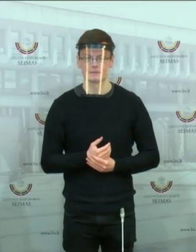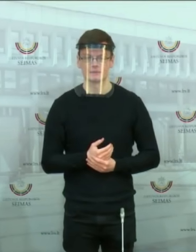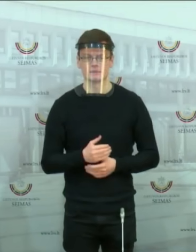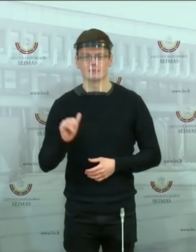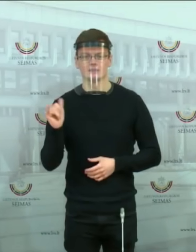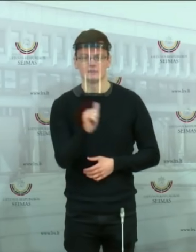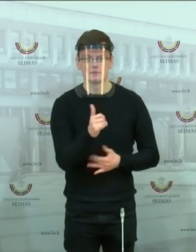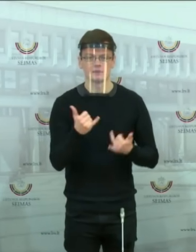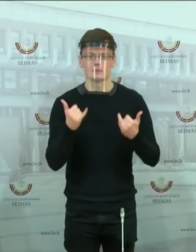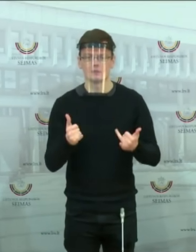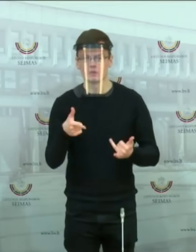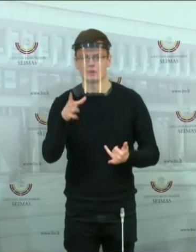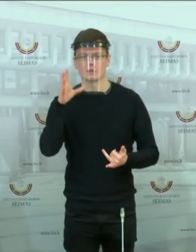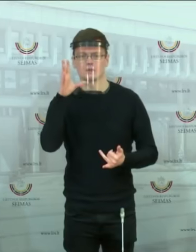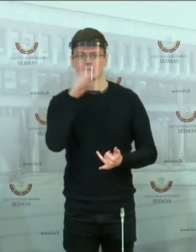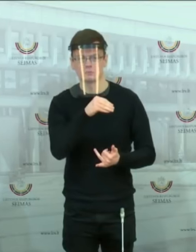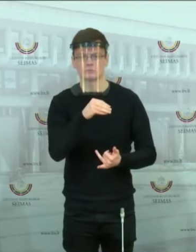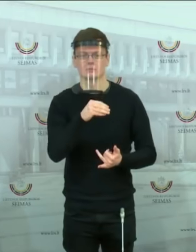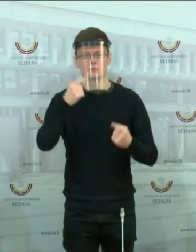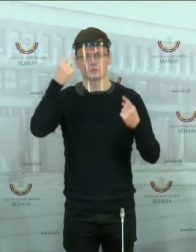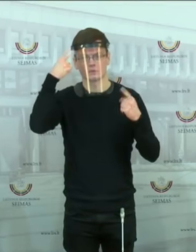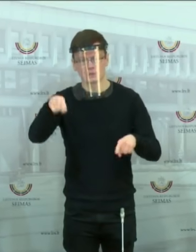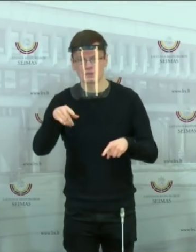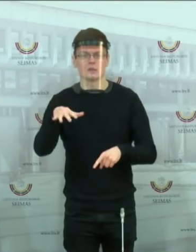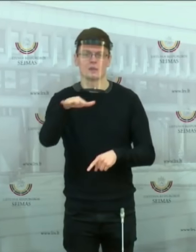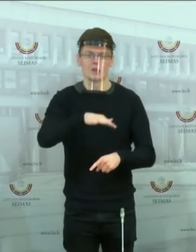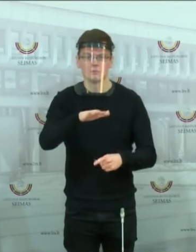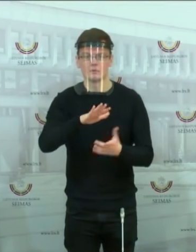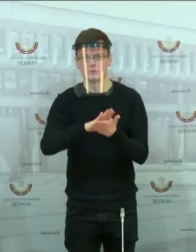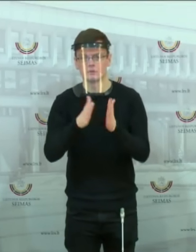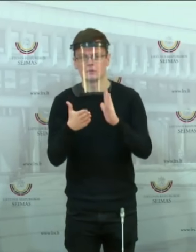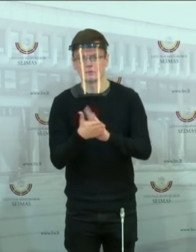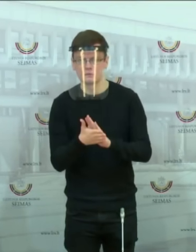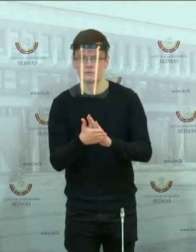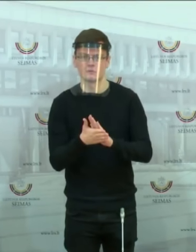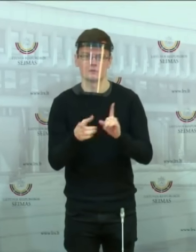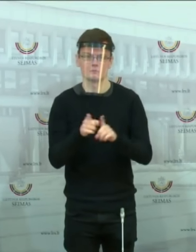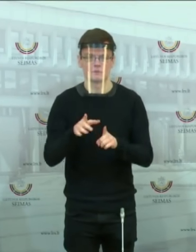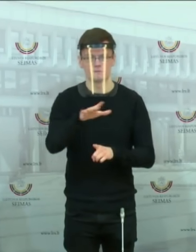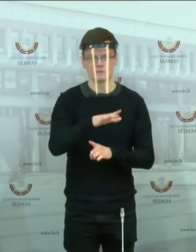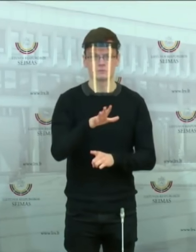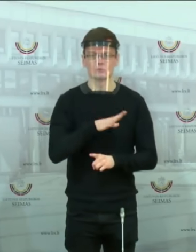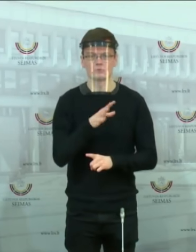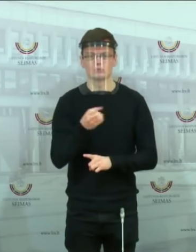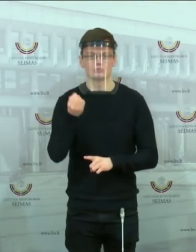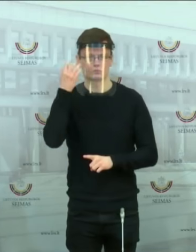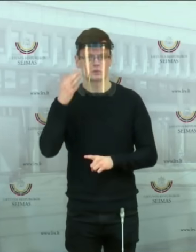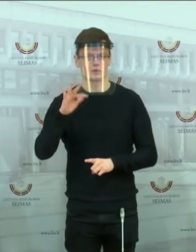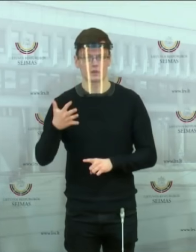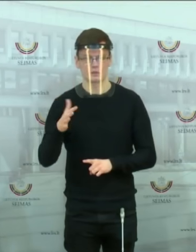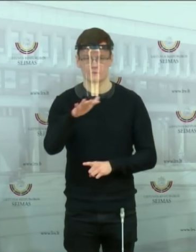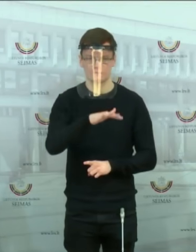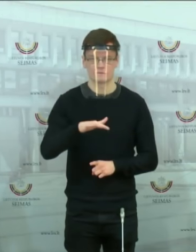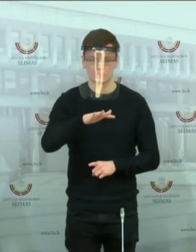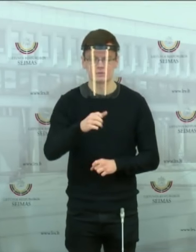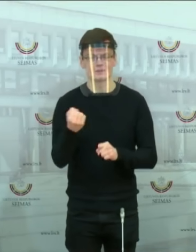vertinant tai, kaip mums pavyko kitom aplinkybėm tvarkytis ir kaip mes kaip visuomenė reagavom, panašu, kad